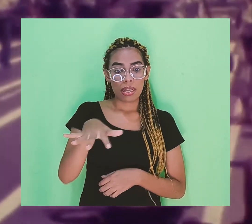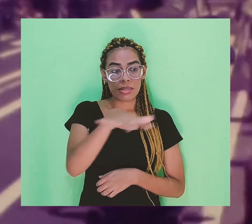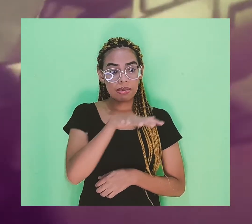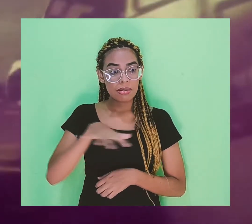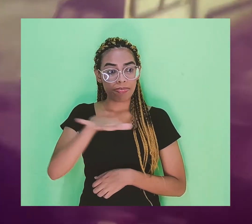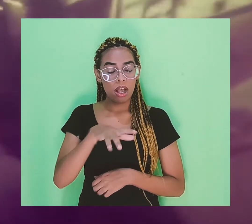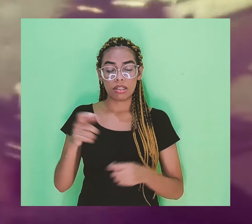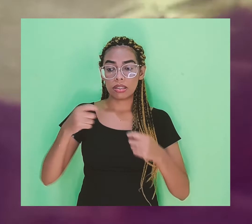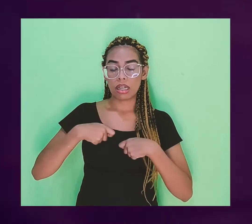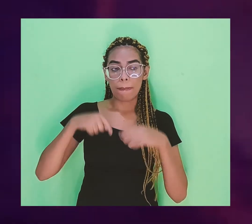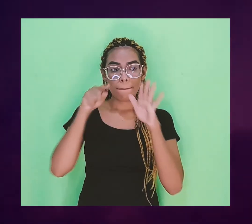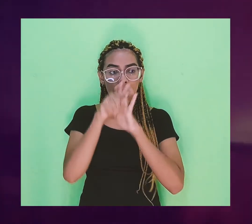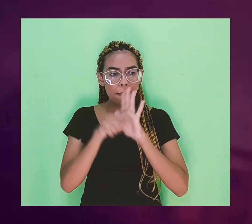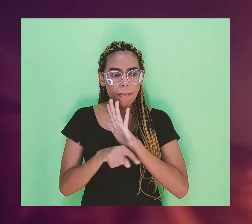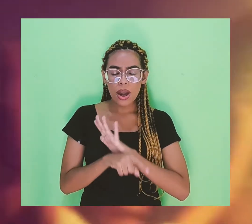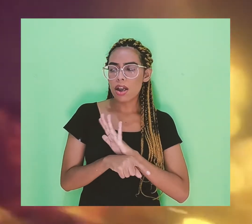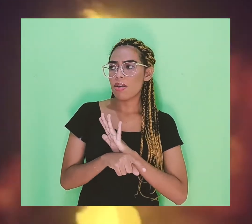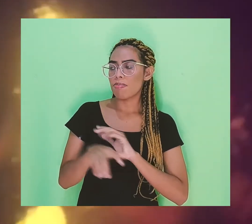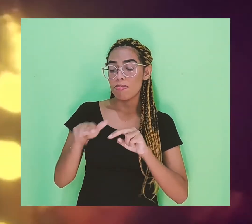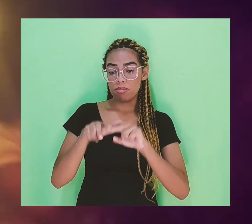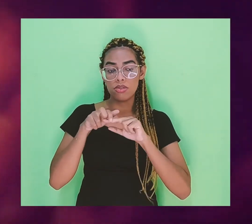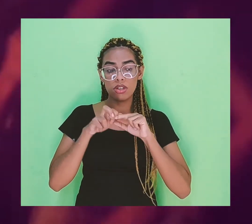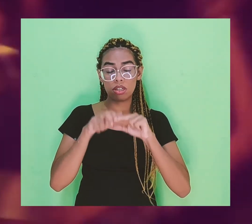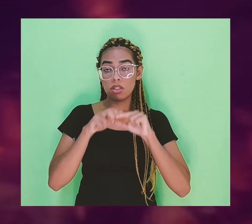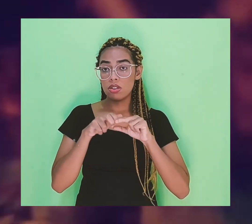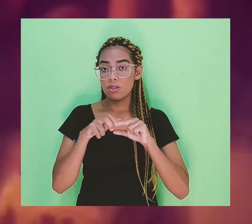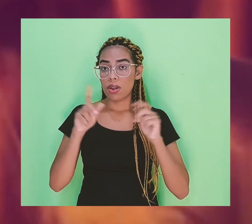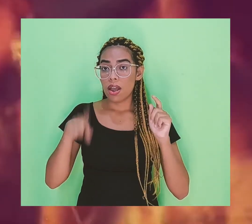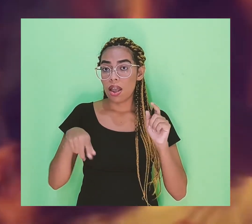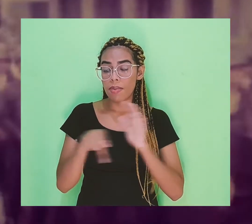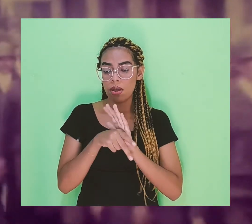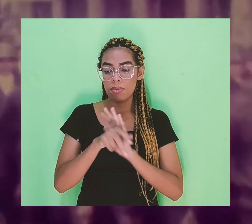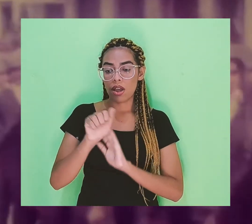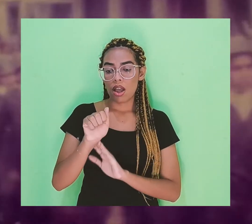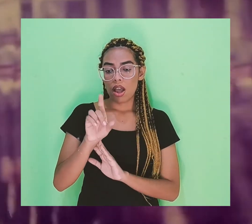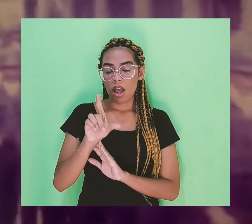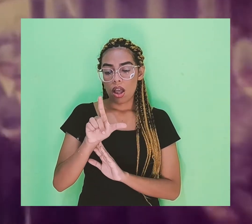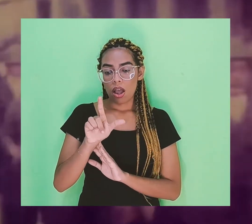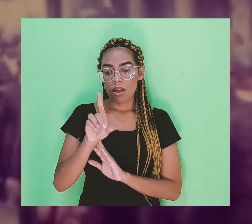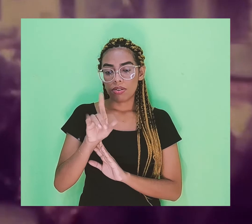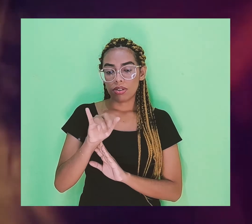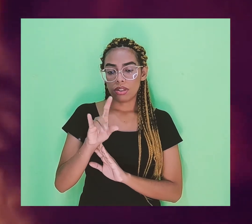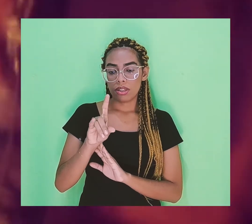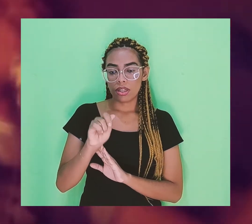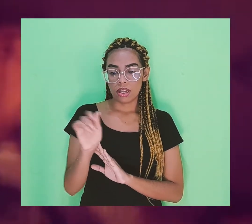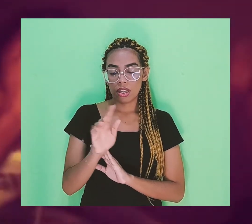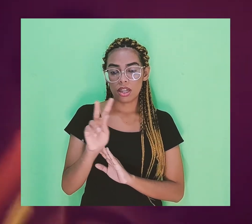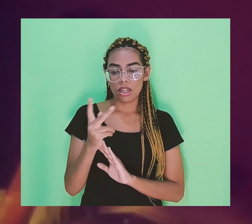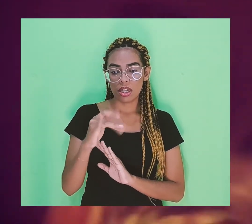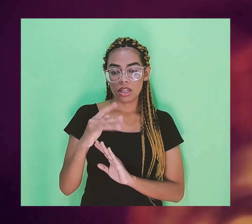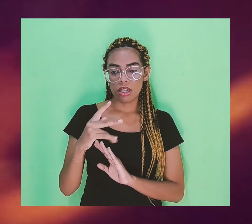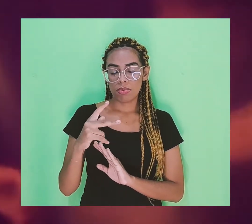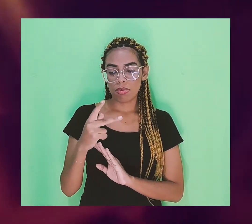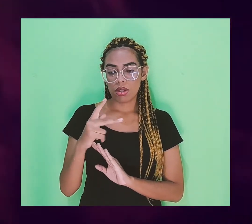discussão para a juventude, né? A aldeia hip hop ela é um lugar especificamente para a juventude. A gente levanta essa pauta porque a